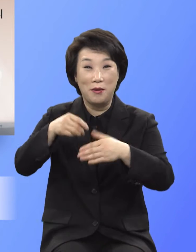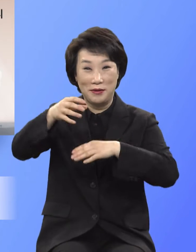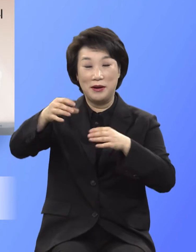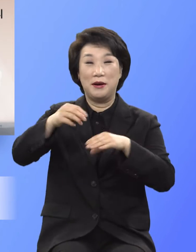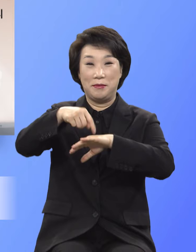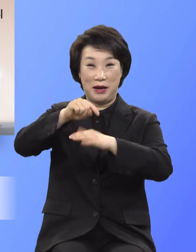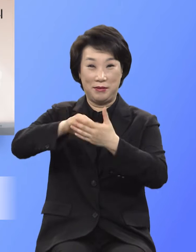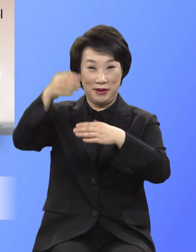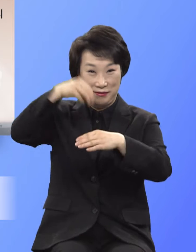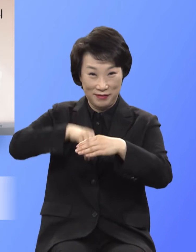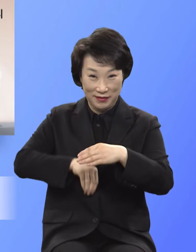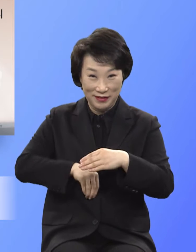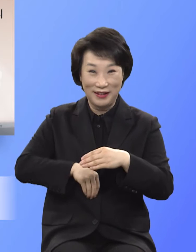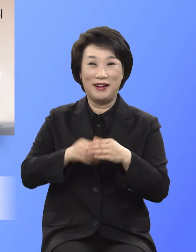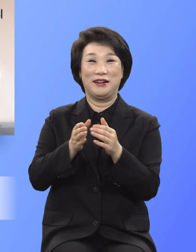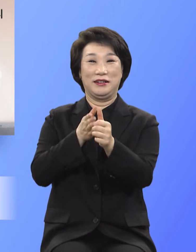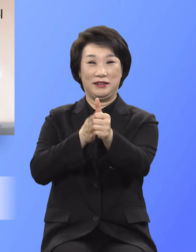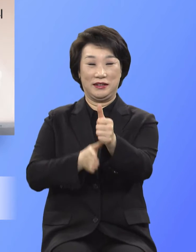받으시기 바랍니다.